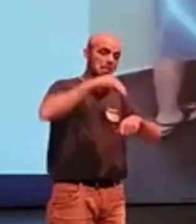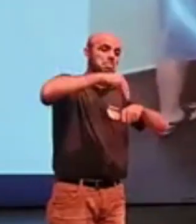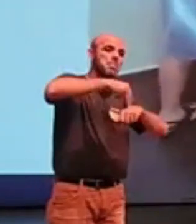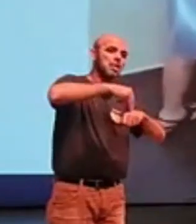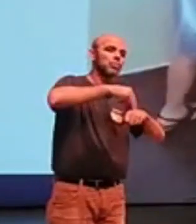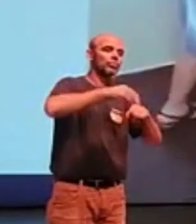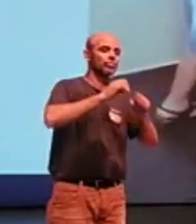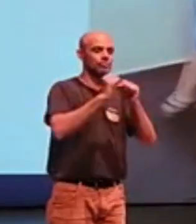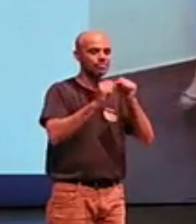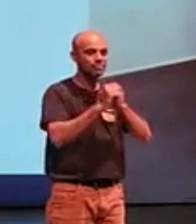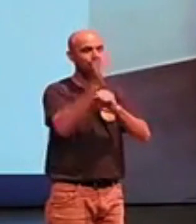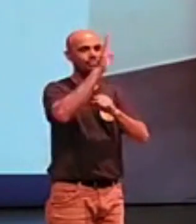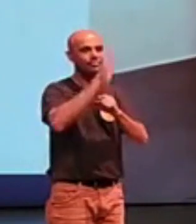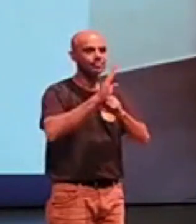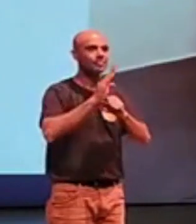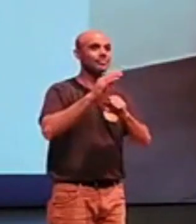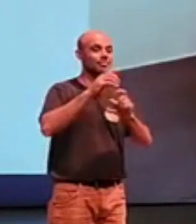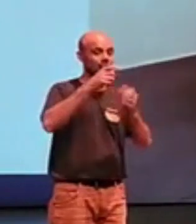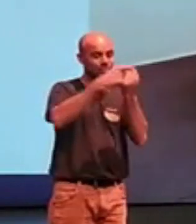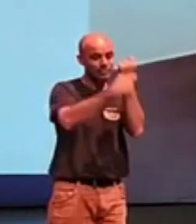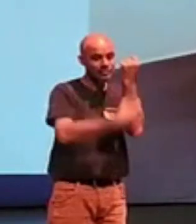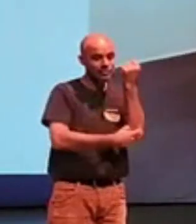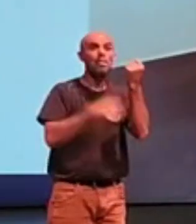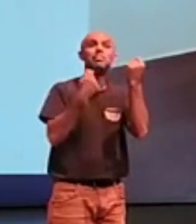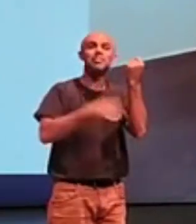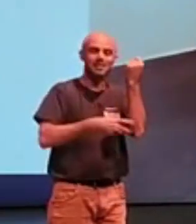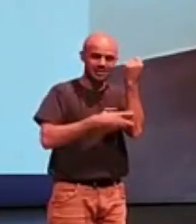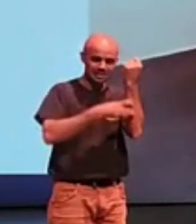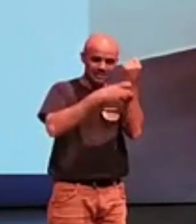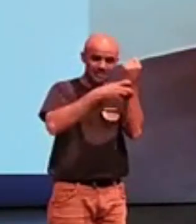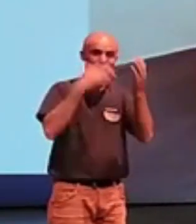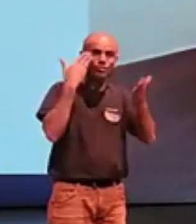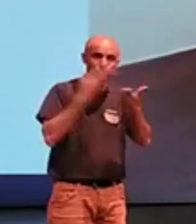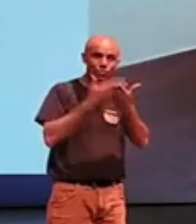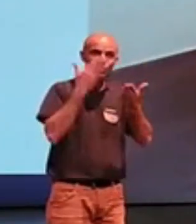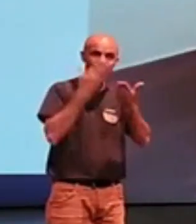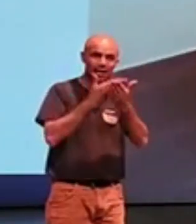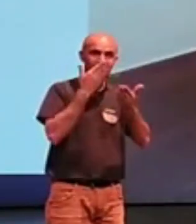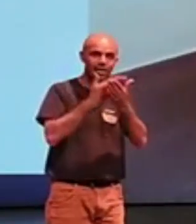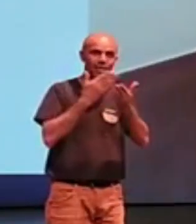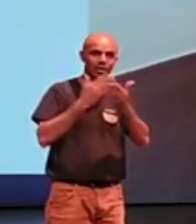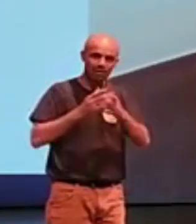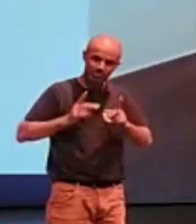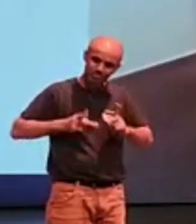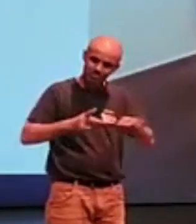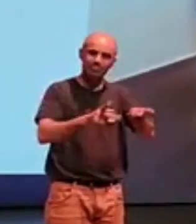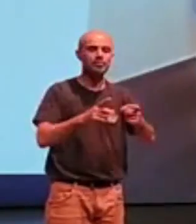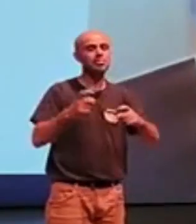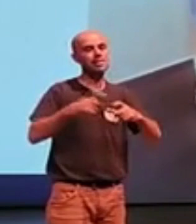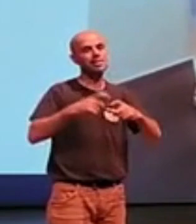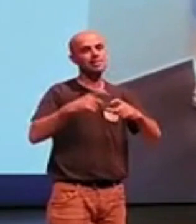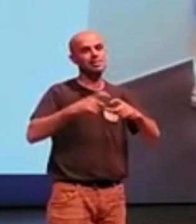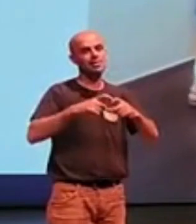Coluna, tem-se que estudar, e isso é constante, isto é medicina.